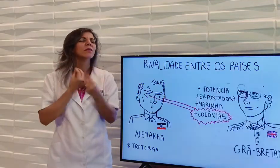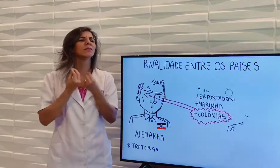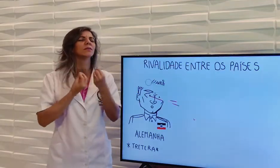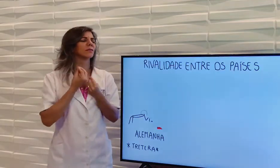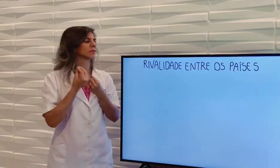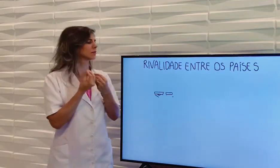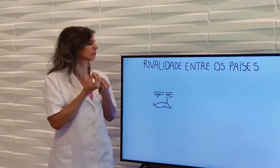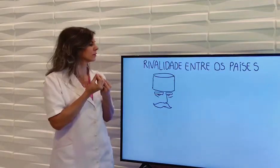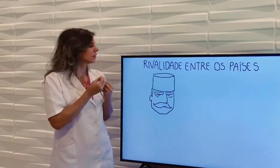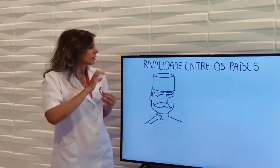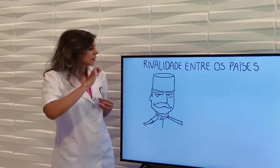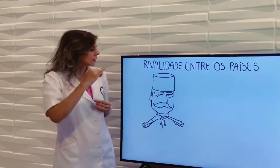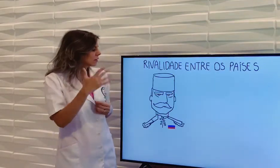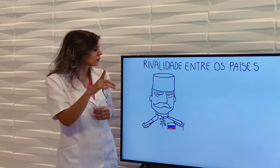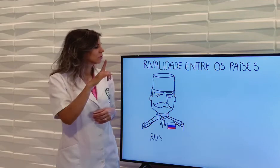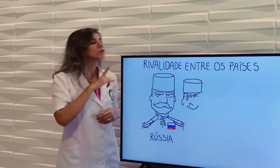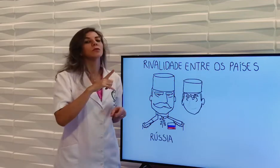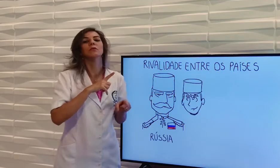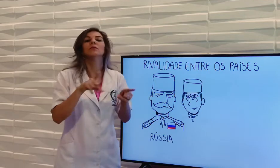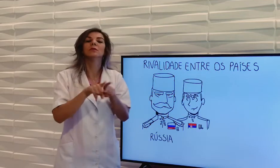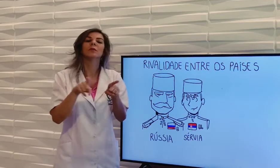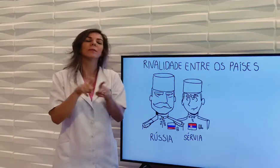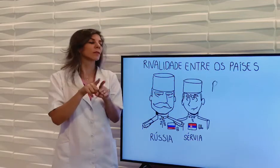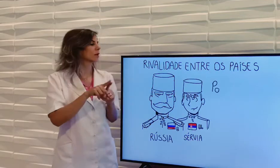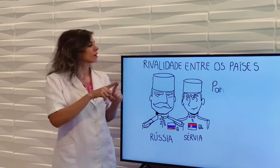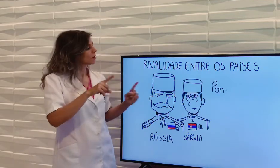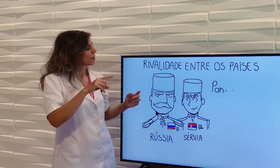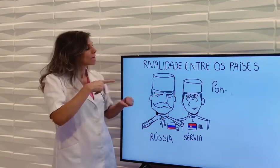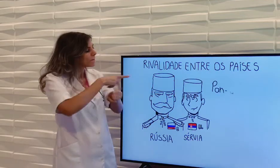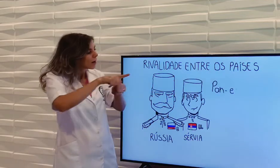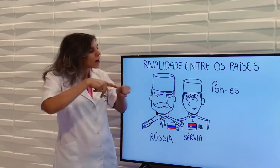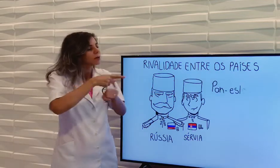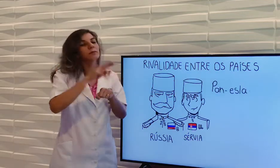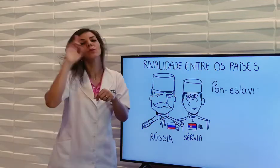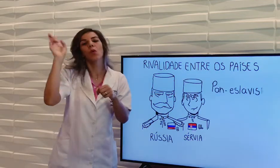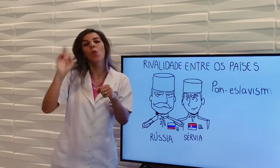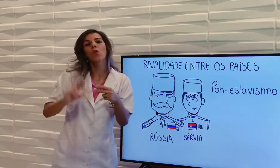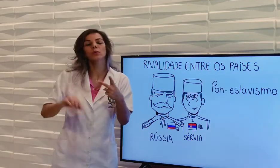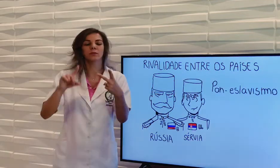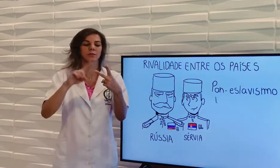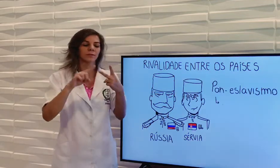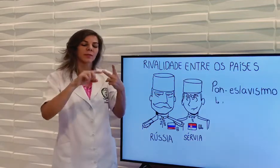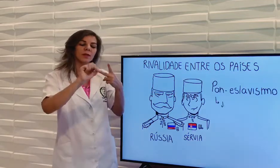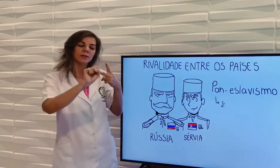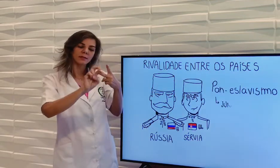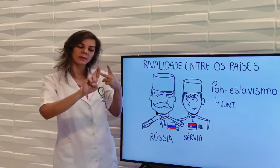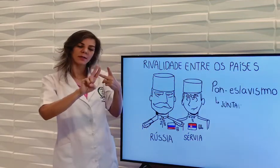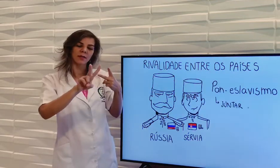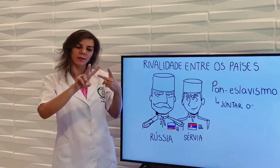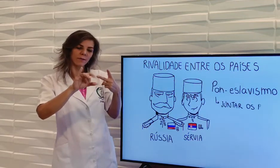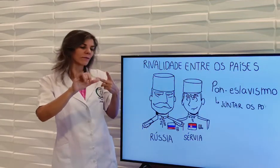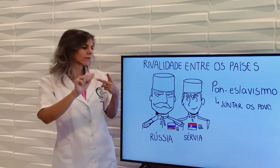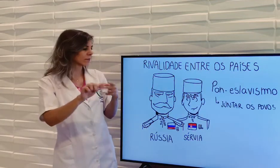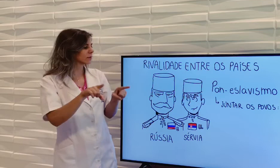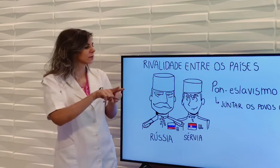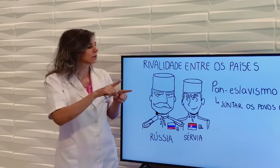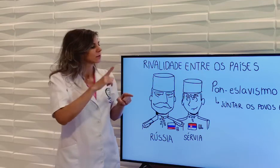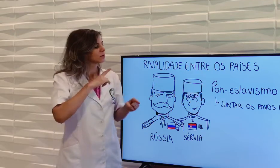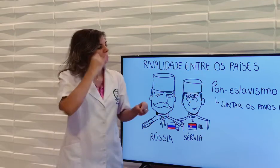No meio disso tudo, tinha a questão da Rússia e da Sérvia. Elas tinham ideias meio doidas do pan-eslavismo, que é a ideia de juntar todos os